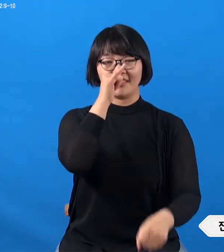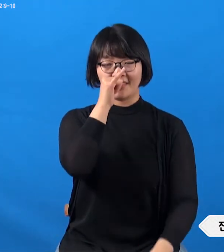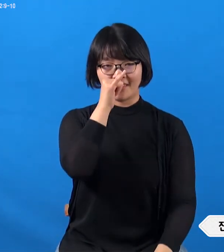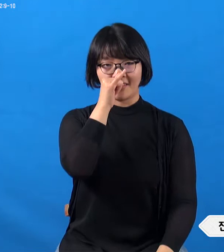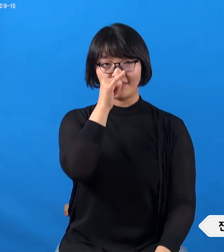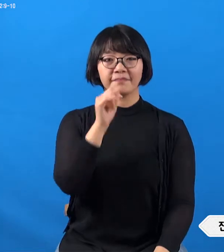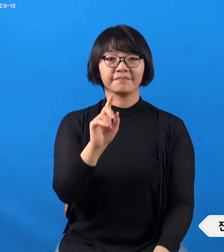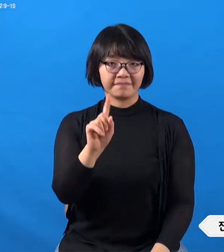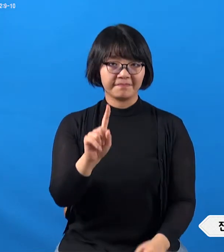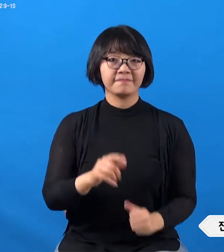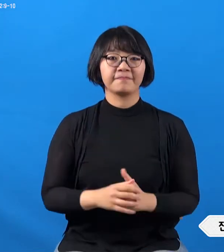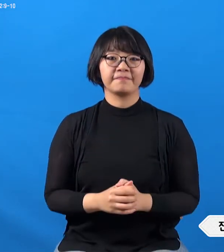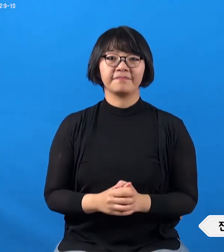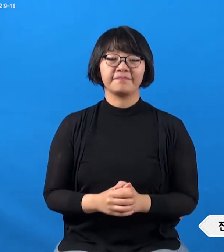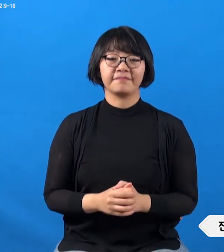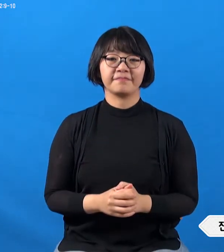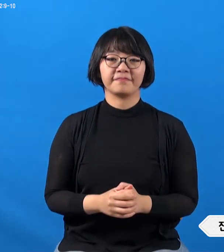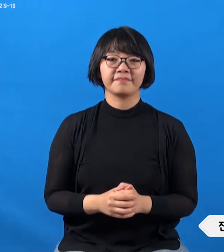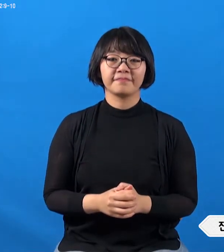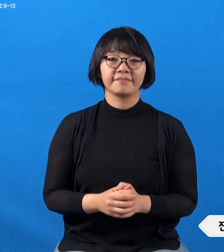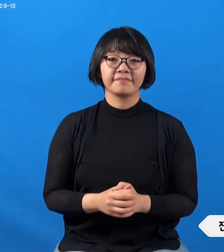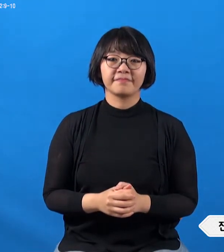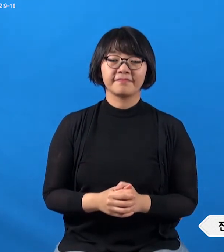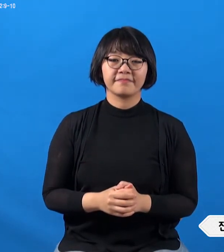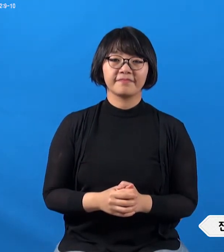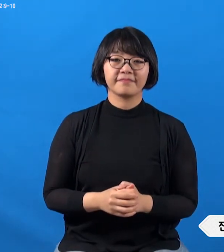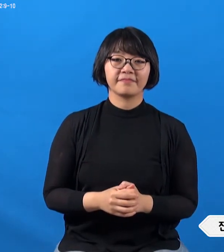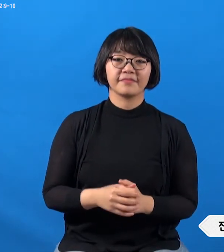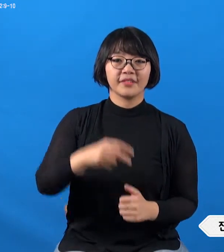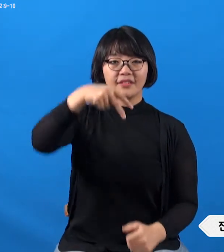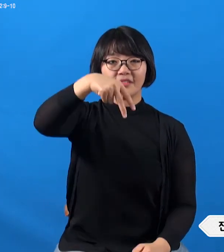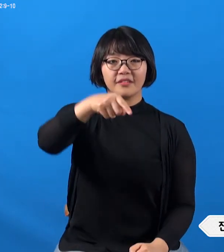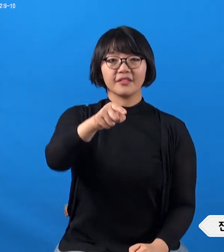번째 단어가 등장합니다. 그것은 바로